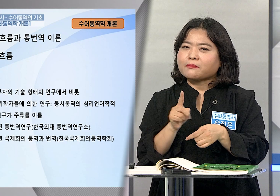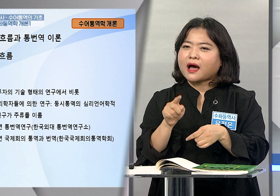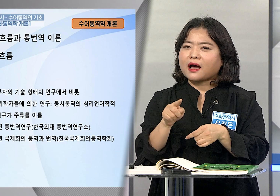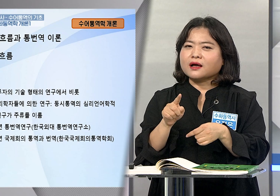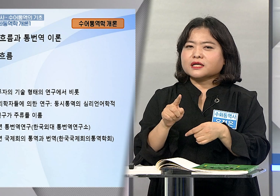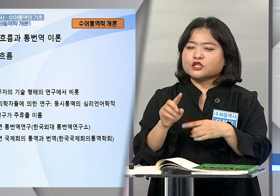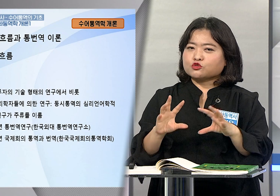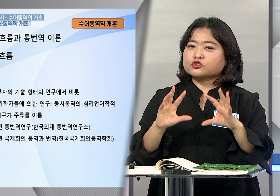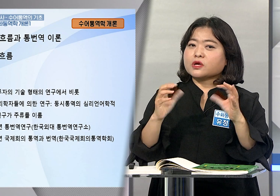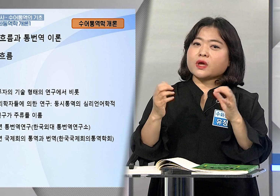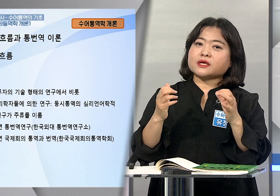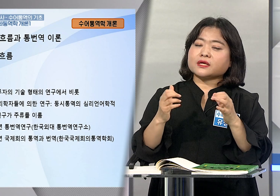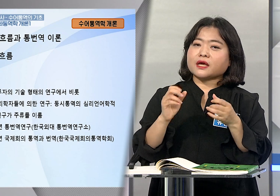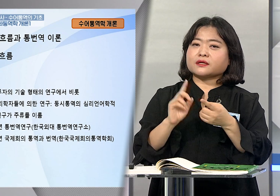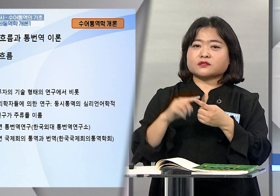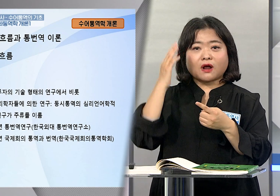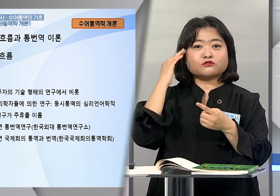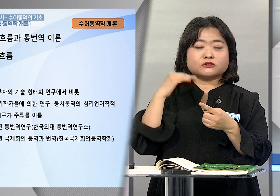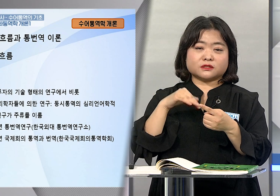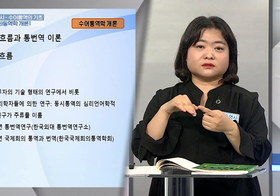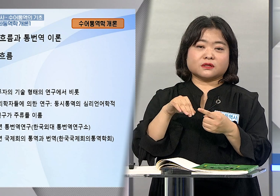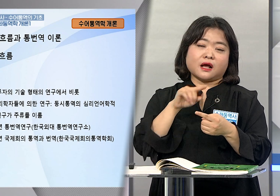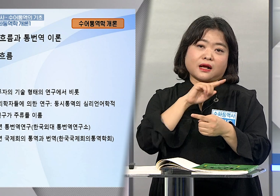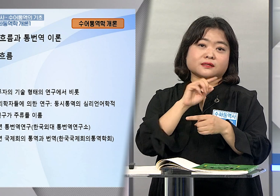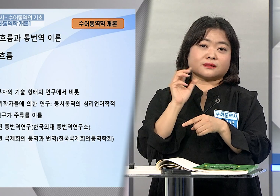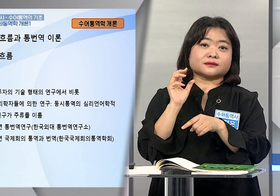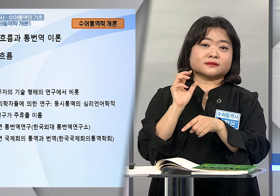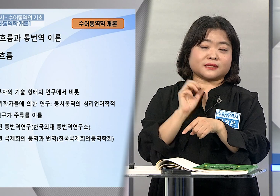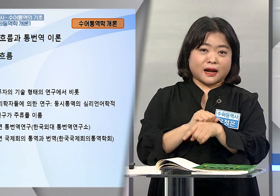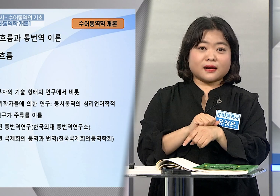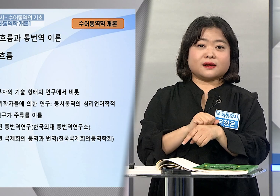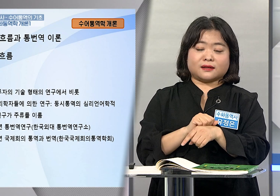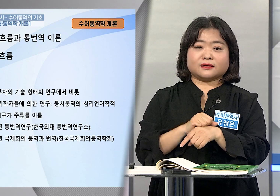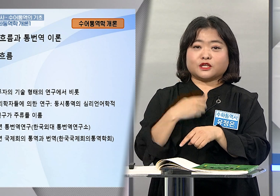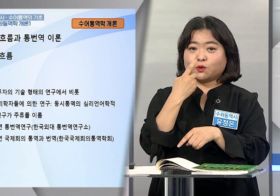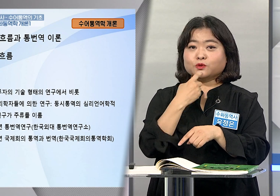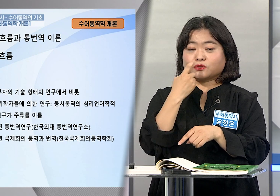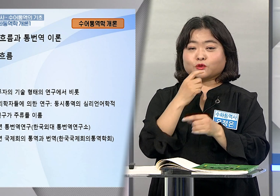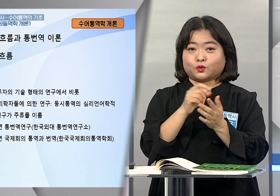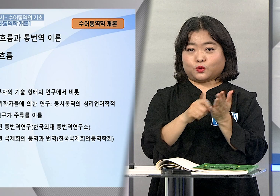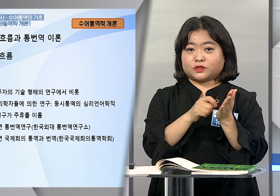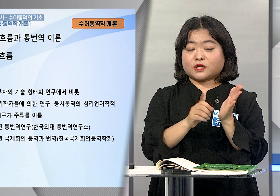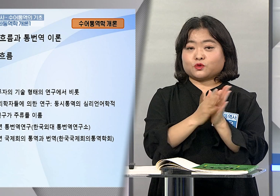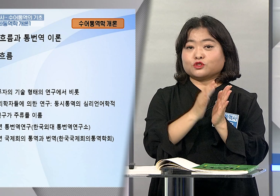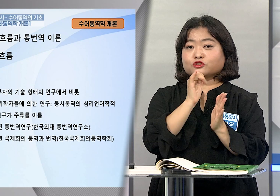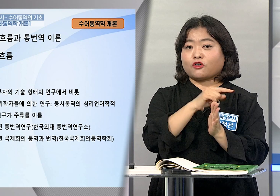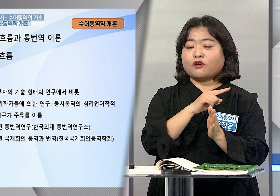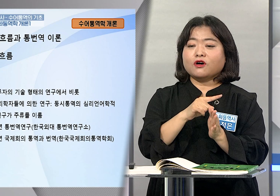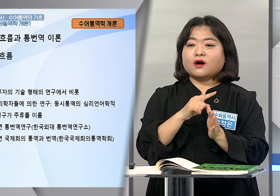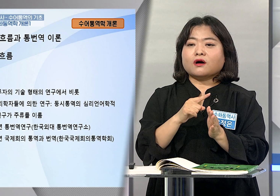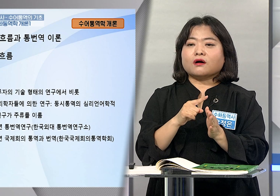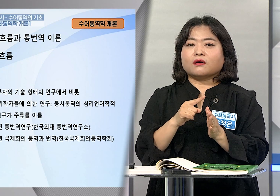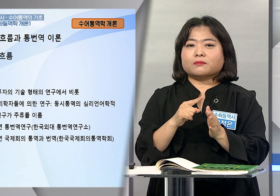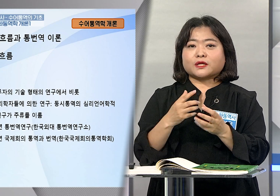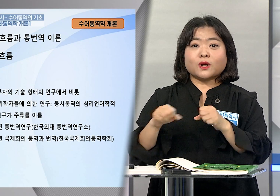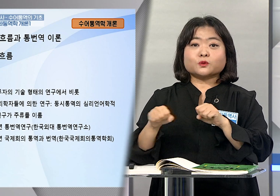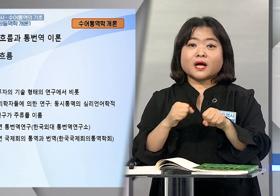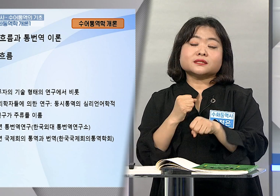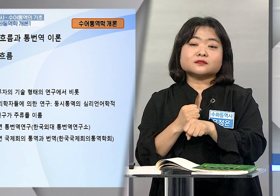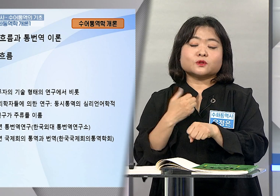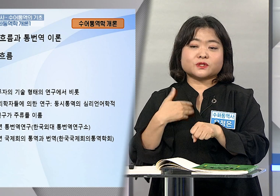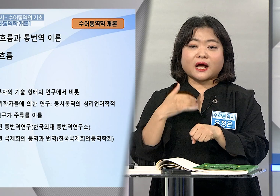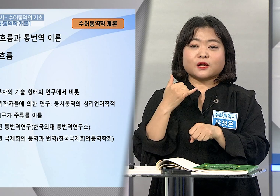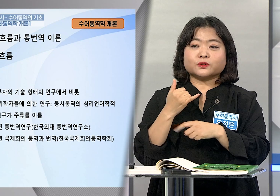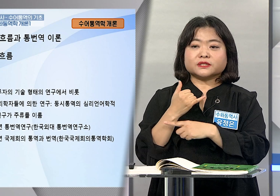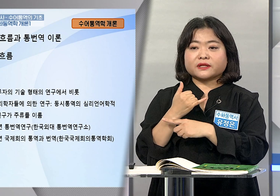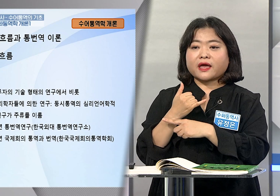선생님이 아마 이 국제회의에 대해서는 한국에서는 가장 잘 이론서도 책도 있고요. 많이